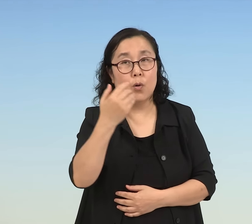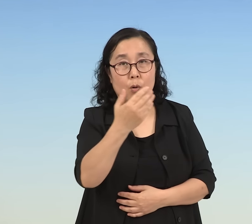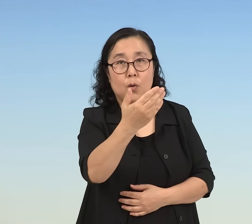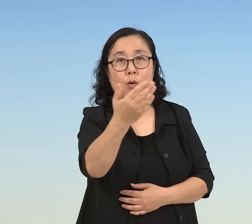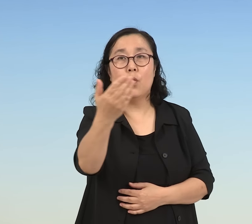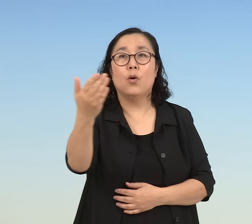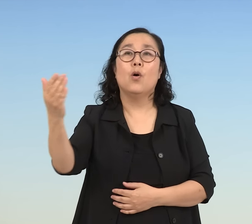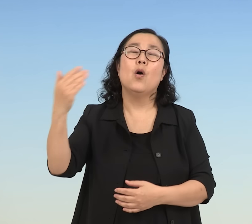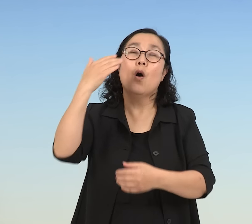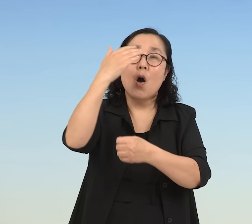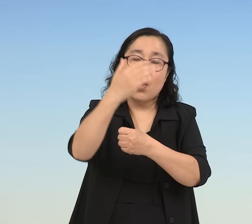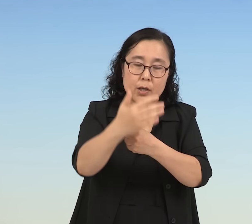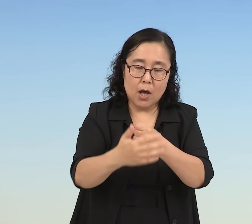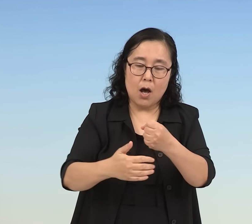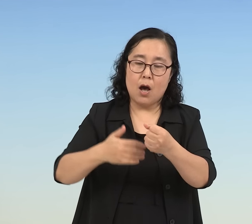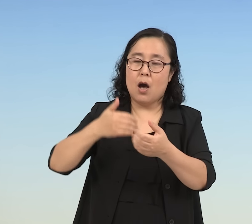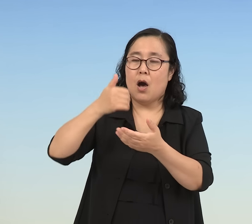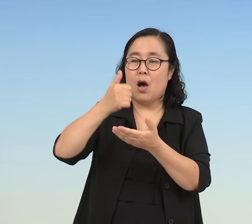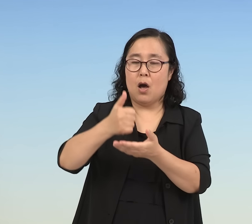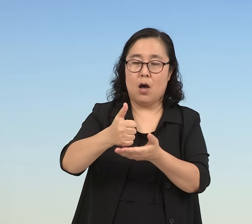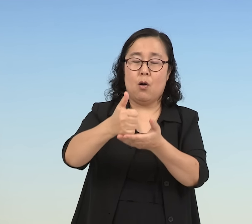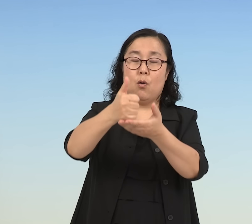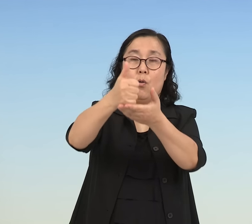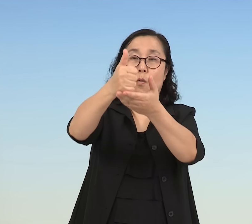아름다운지요. 여호와 우리 주여,